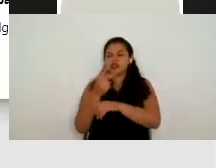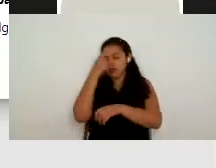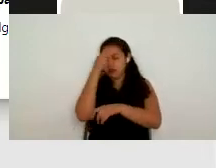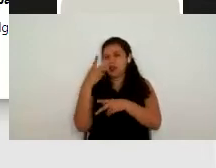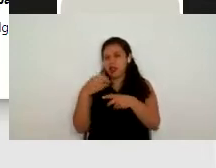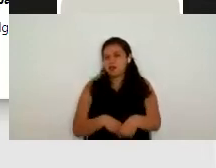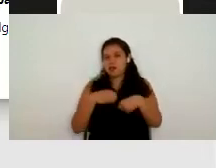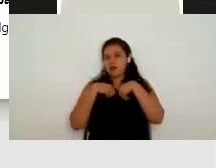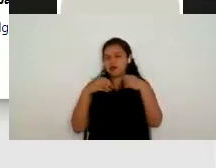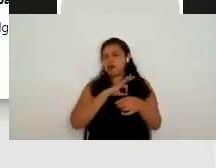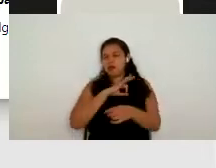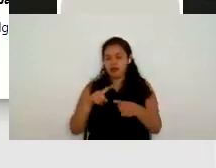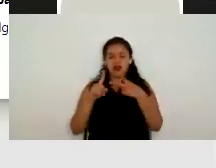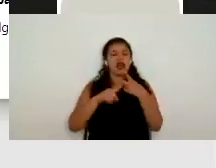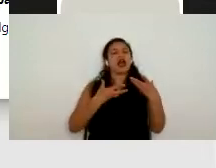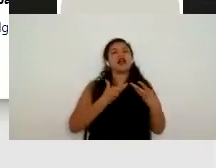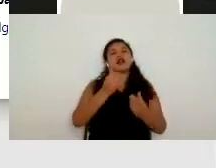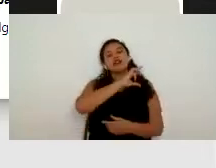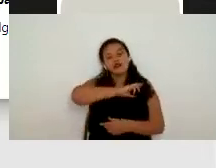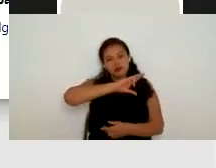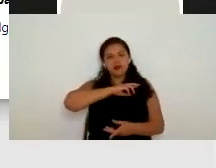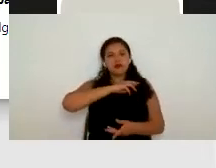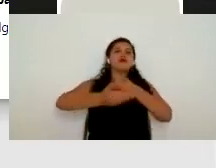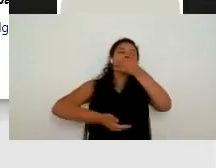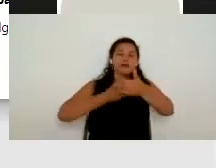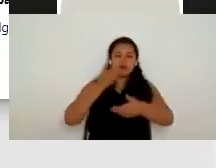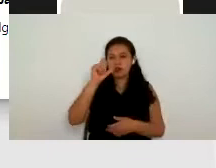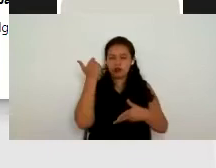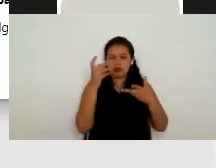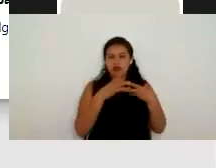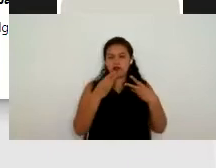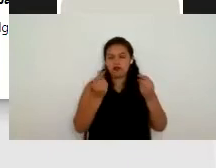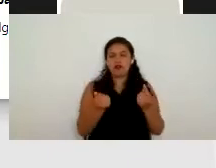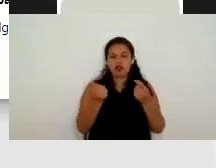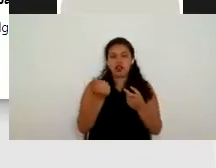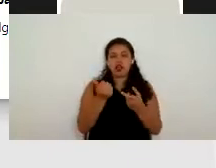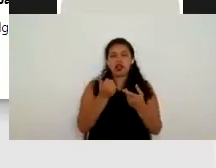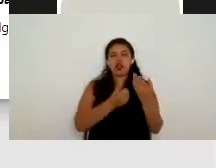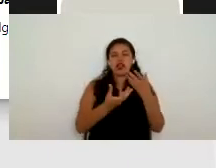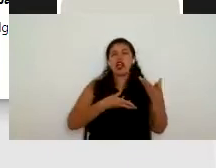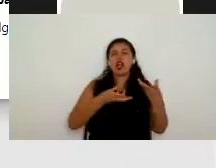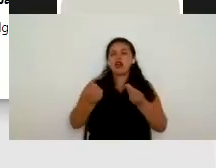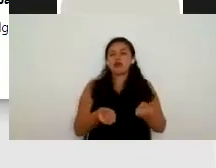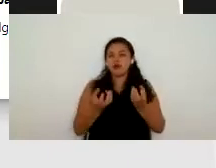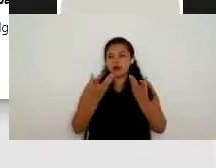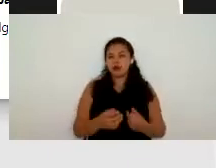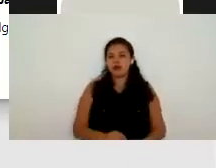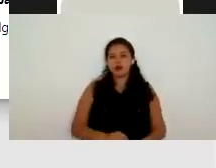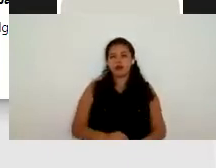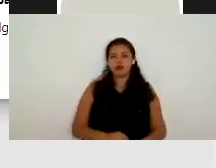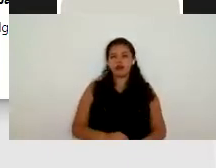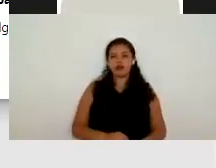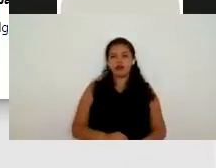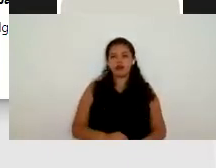el gasto de renta las de servicios entre otros gastos y el total de gastos y se